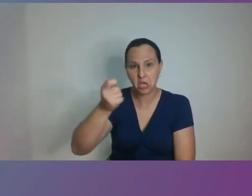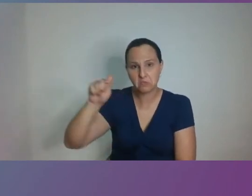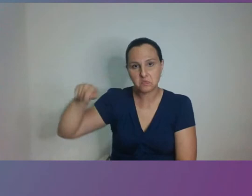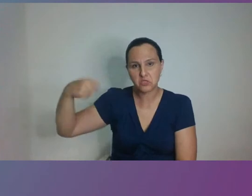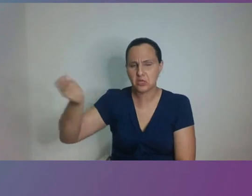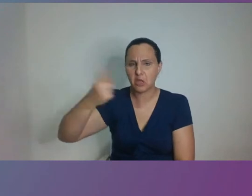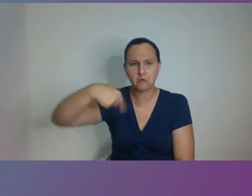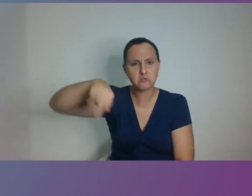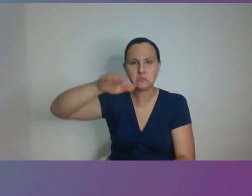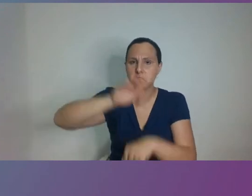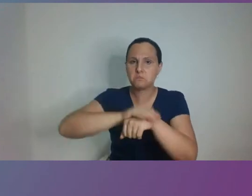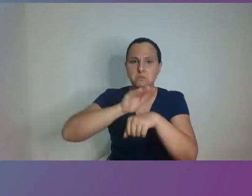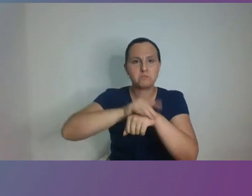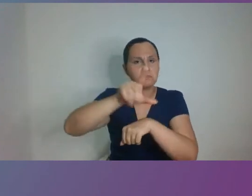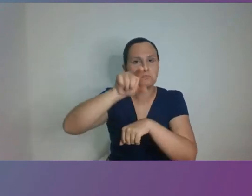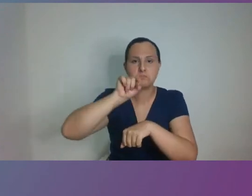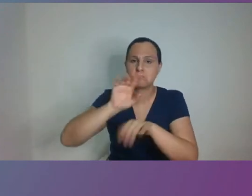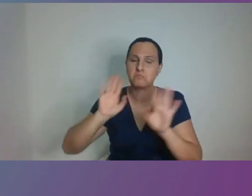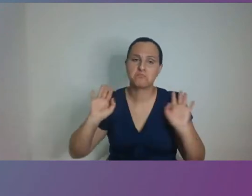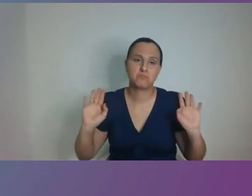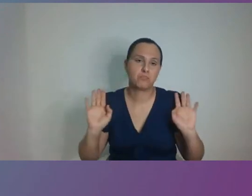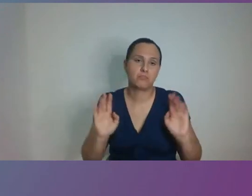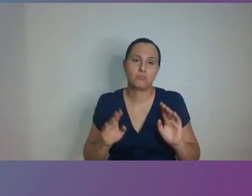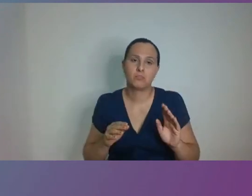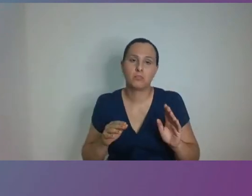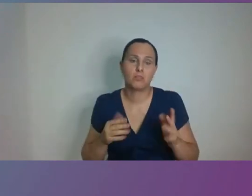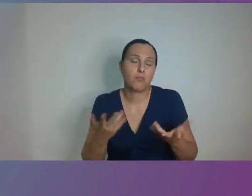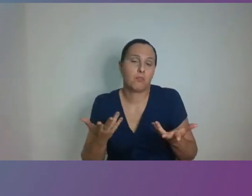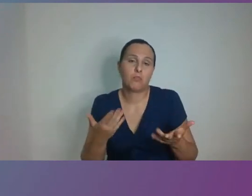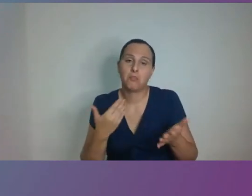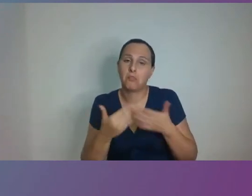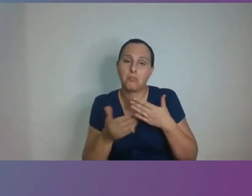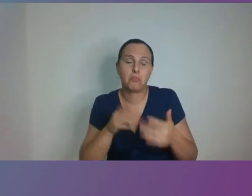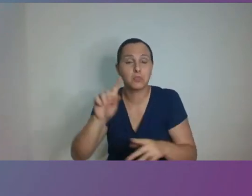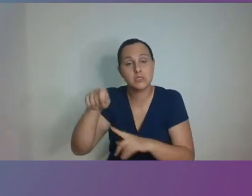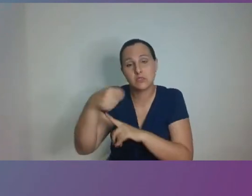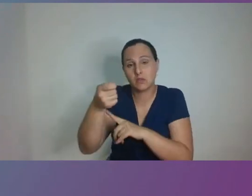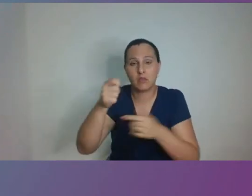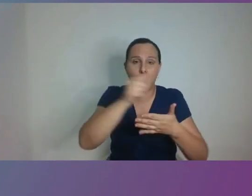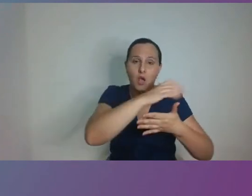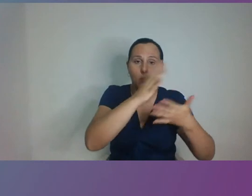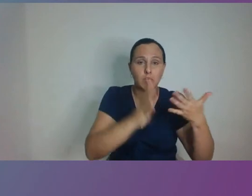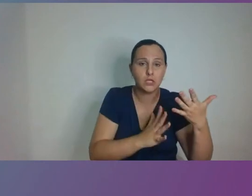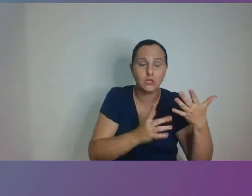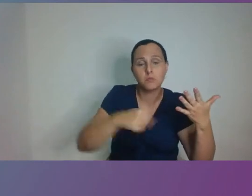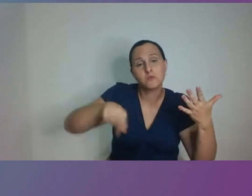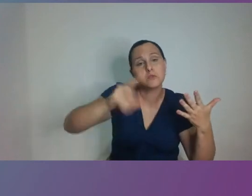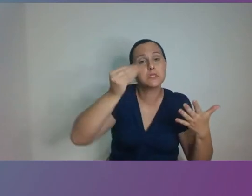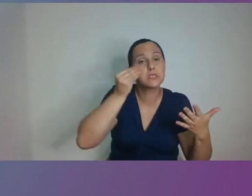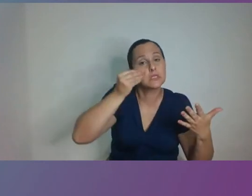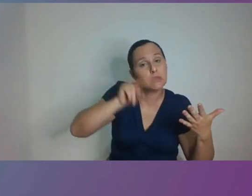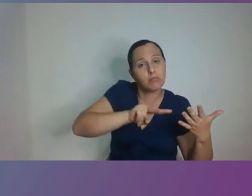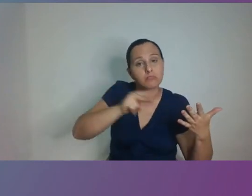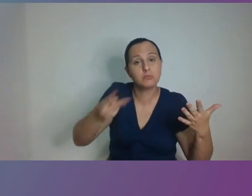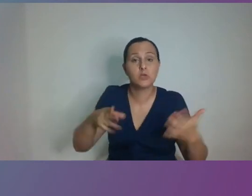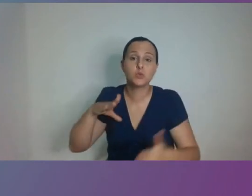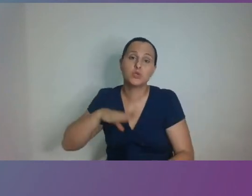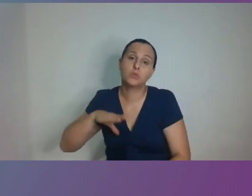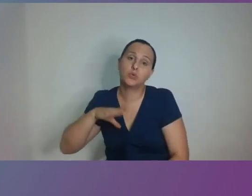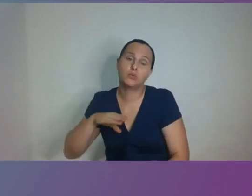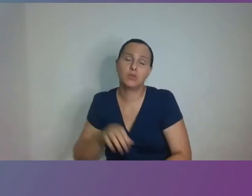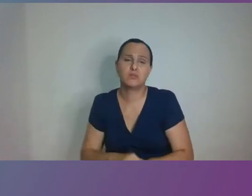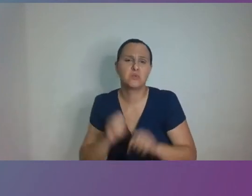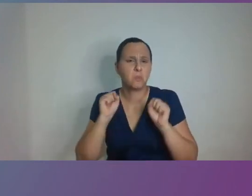um sinal da Libras e procurem traduzir esse sinal em outras palavras no português. Pode ser qualquer